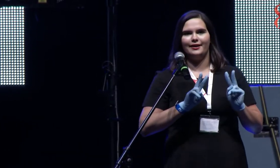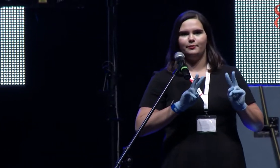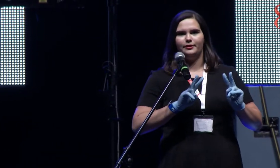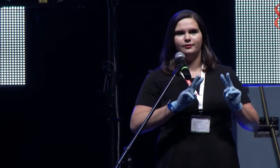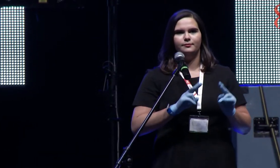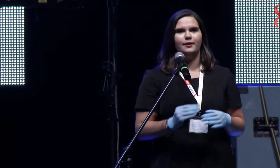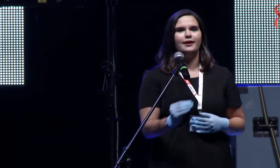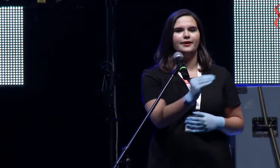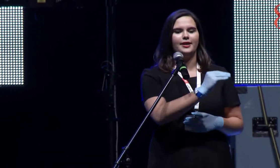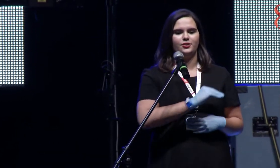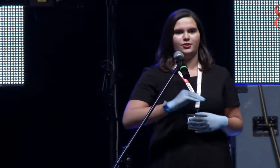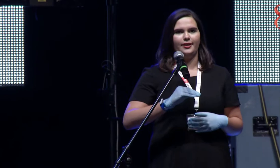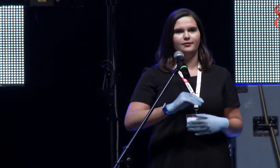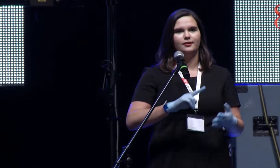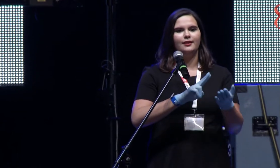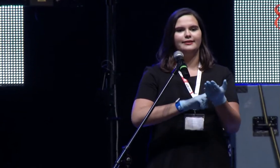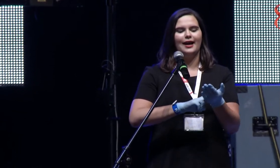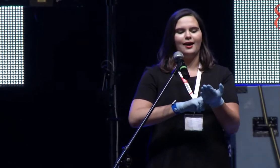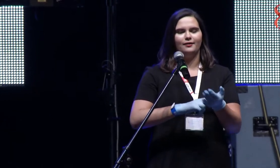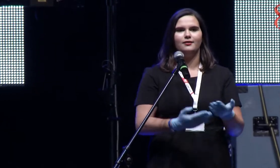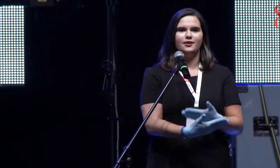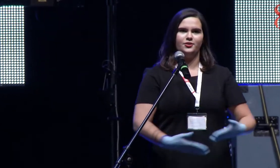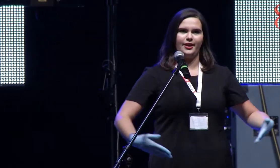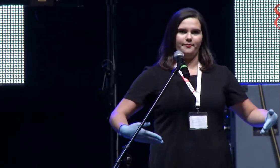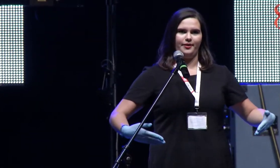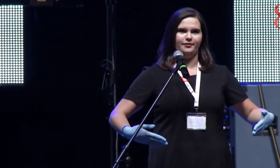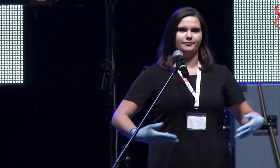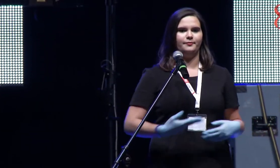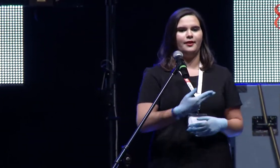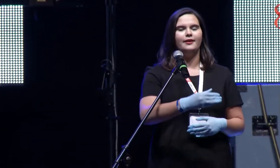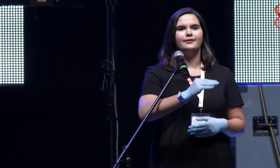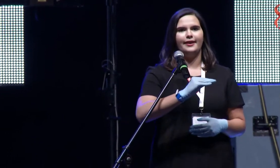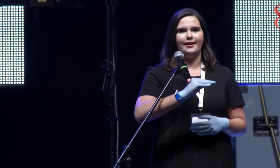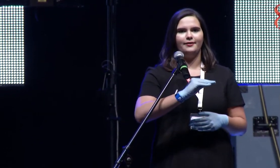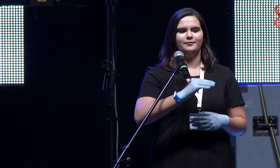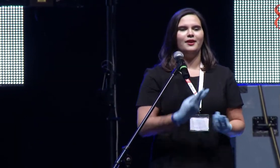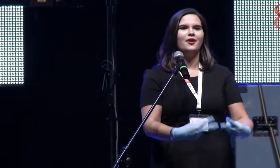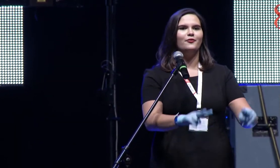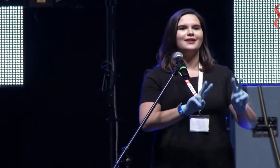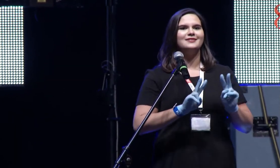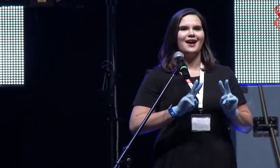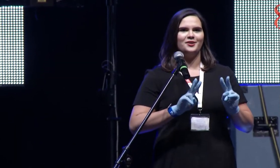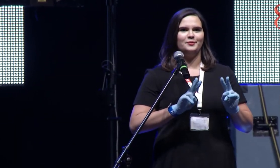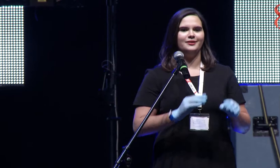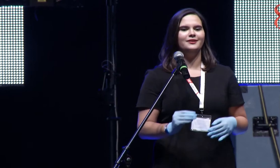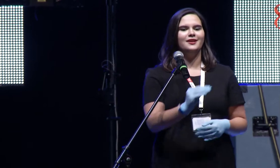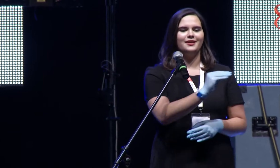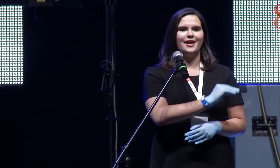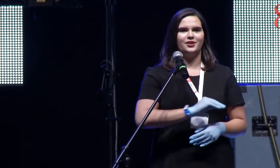Wracajmy jeszcze na ziemię. Nie. Wracajmy